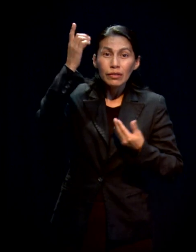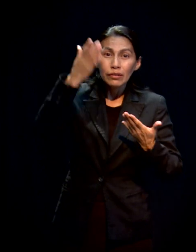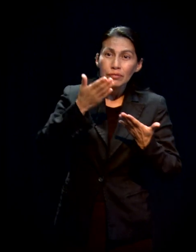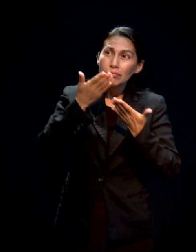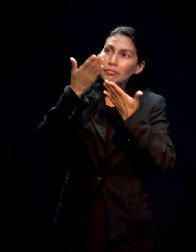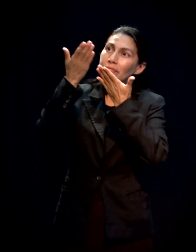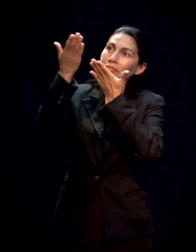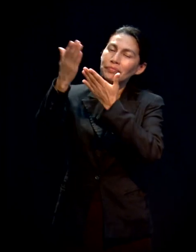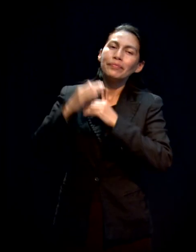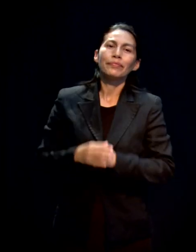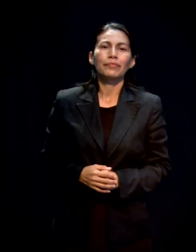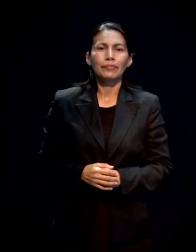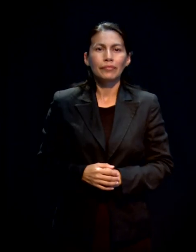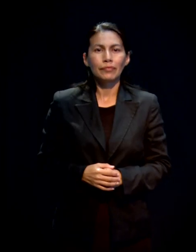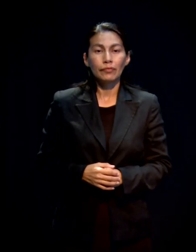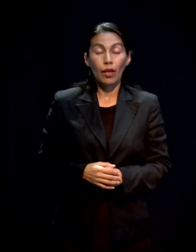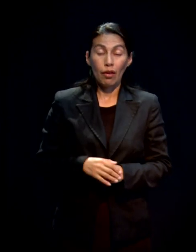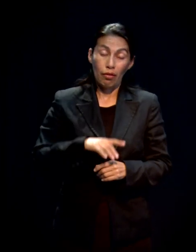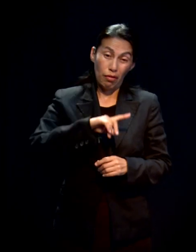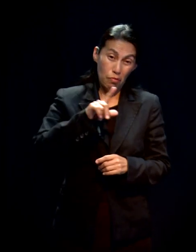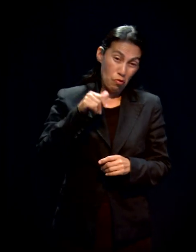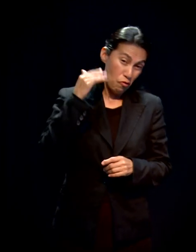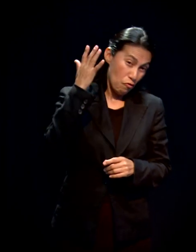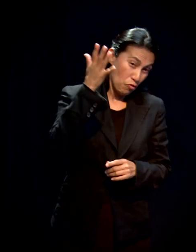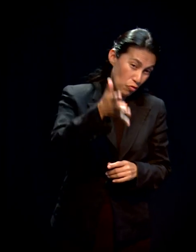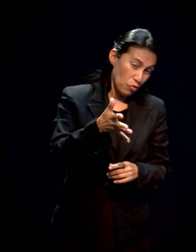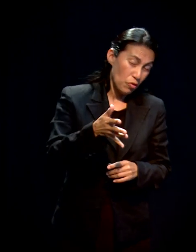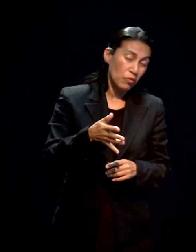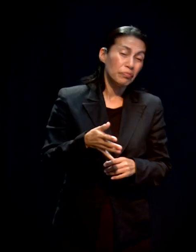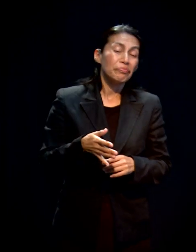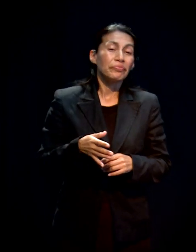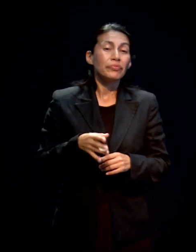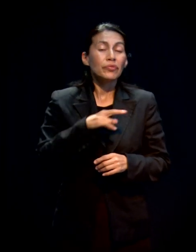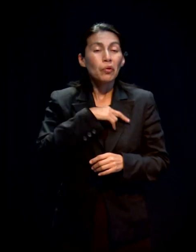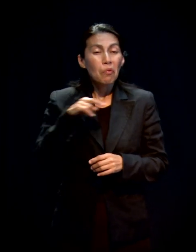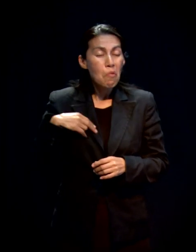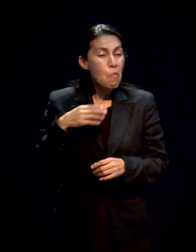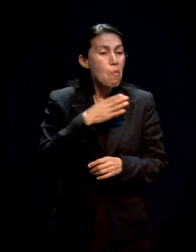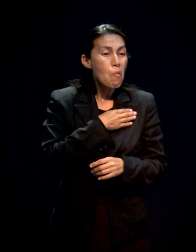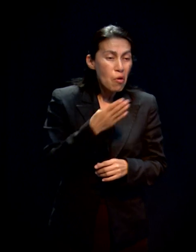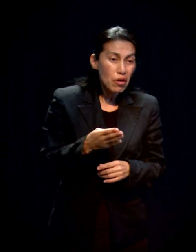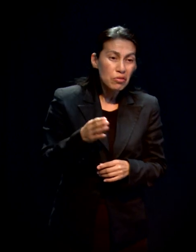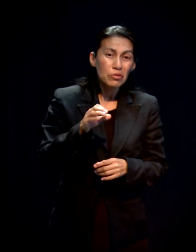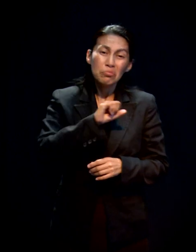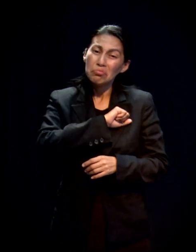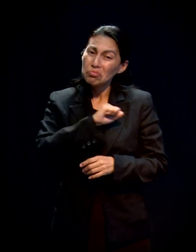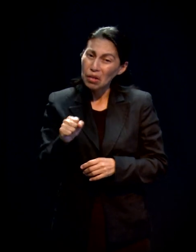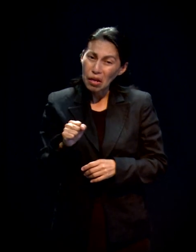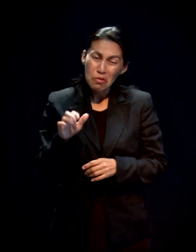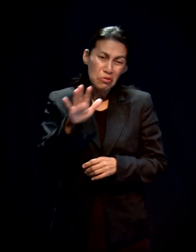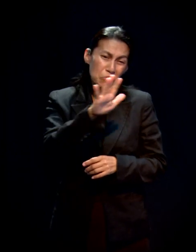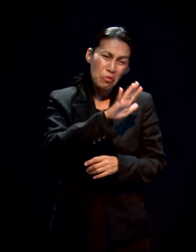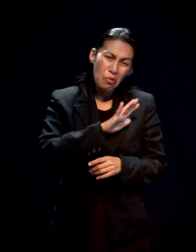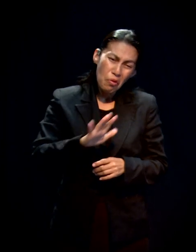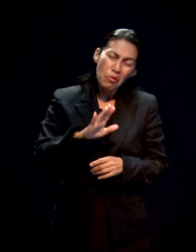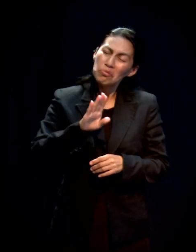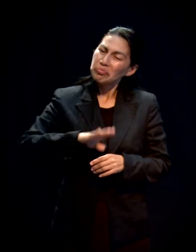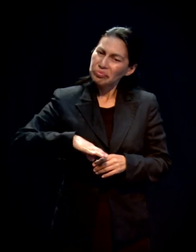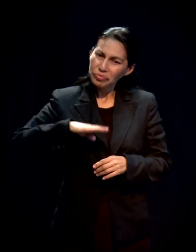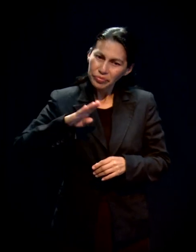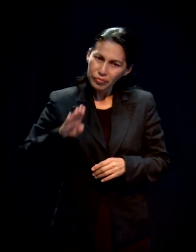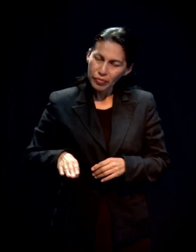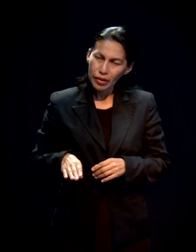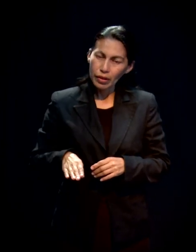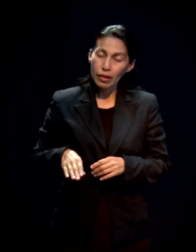preparado para todos porque finalmente buenos y malos vamos a descansar si no viene jesús antes